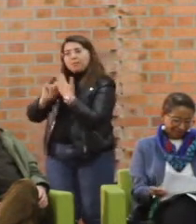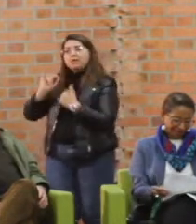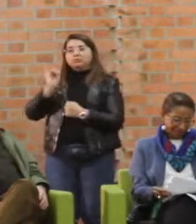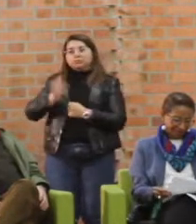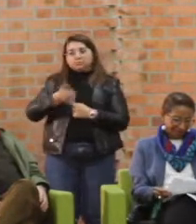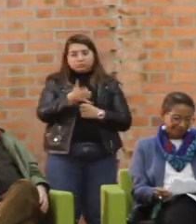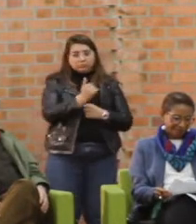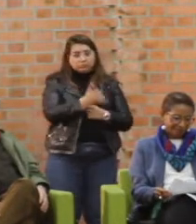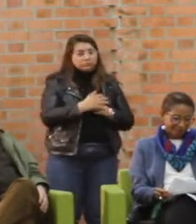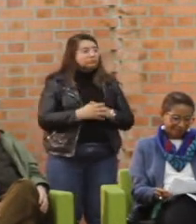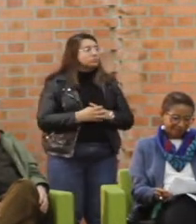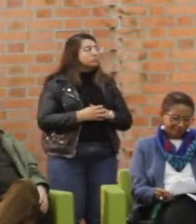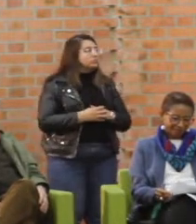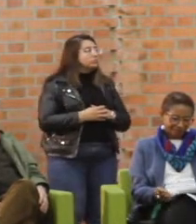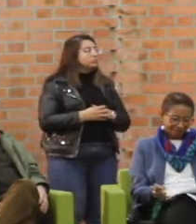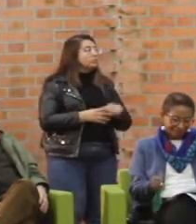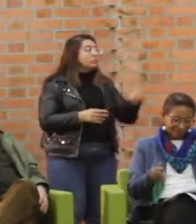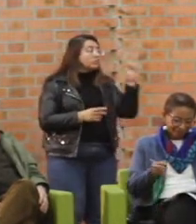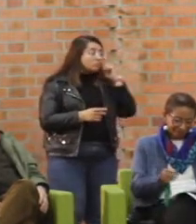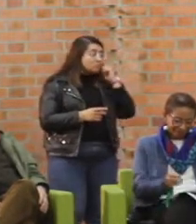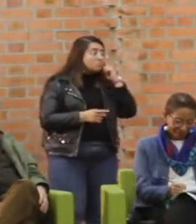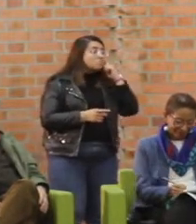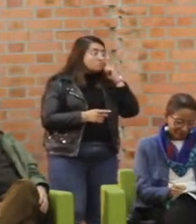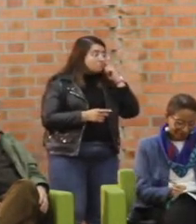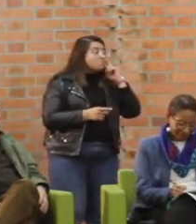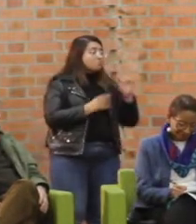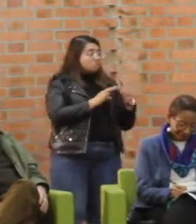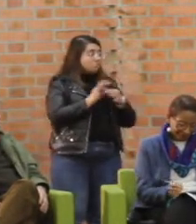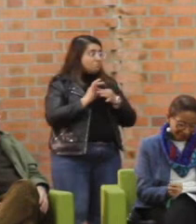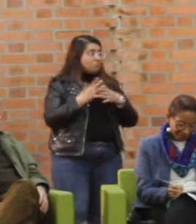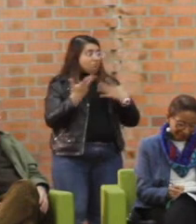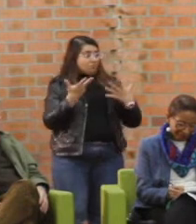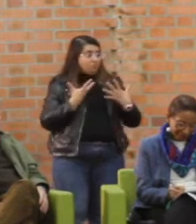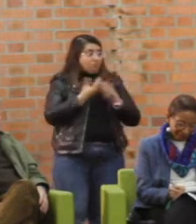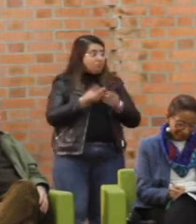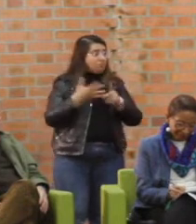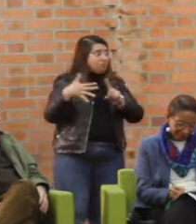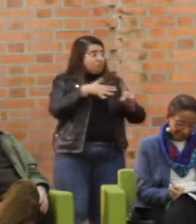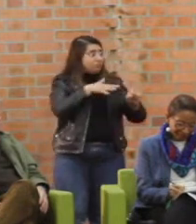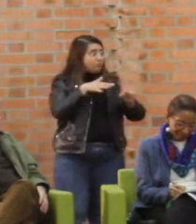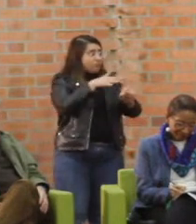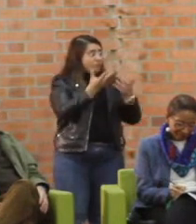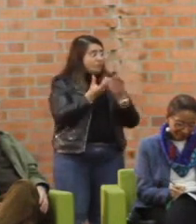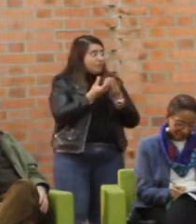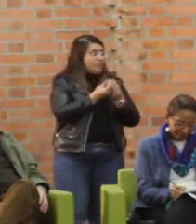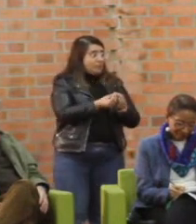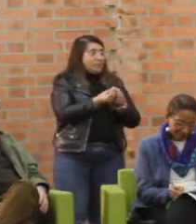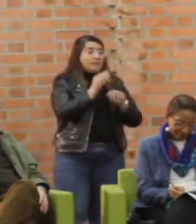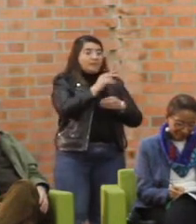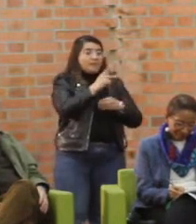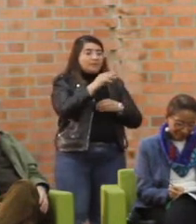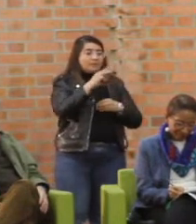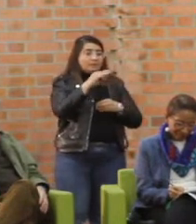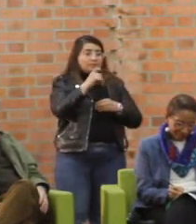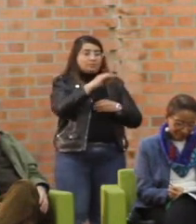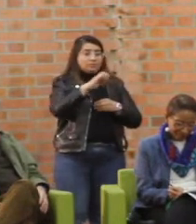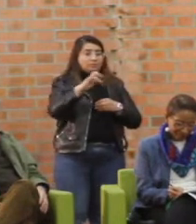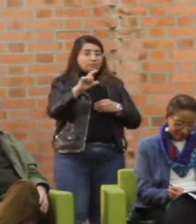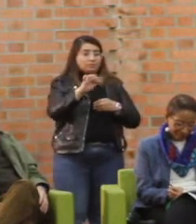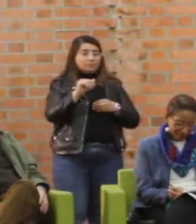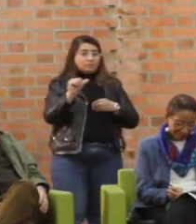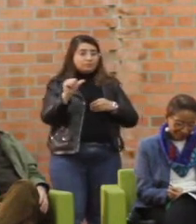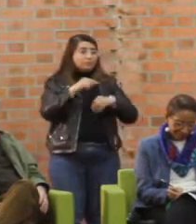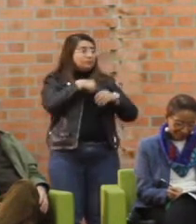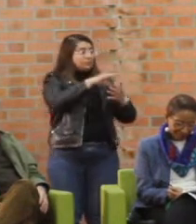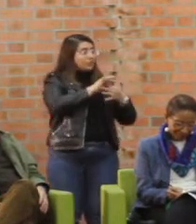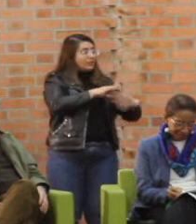no yo creo que eso pues lo refleja precisamente el movimiento de causa justa que movimiento que ha tratado de ser plural y